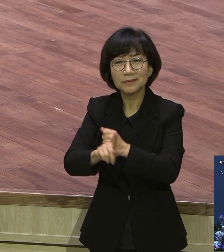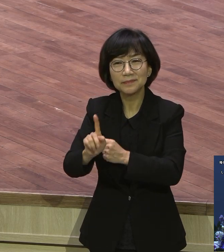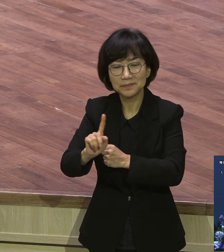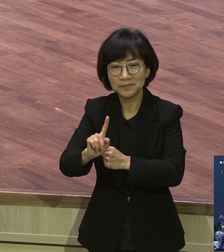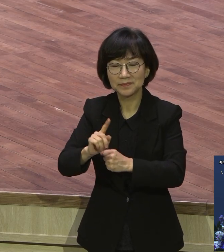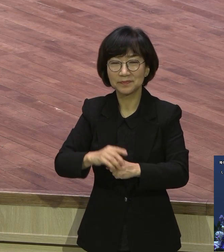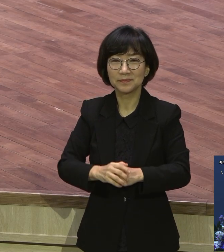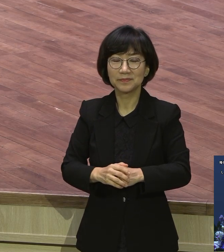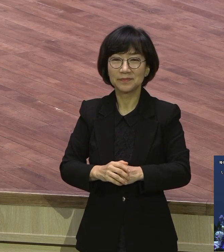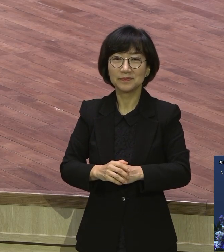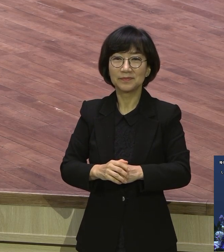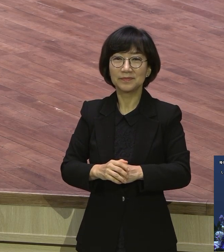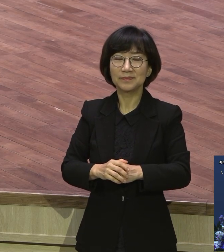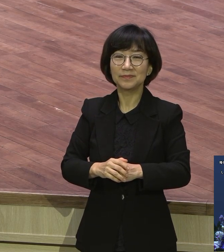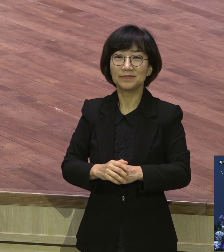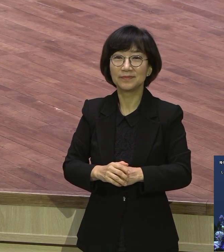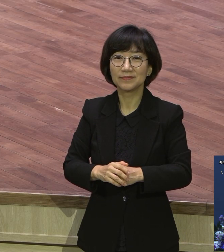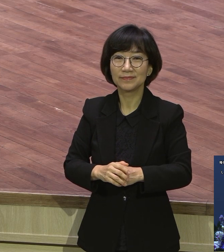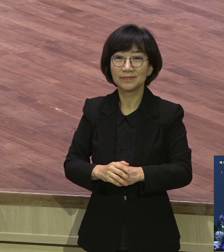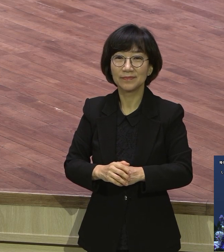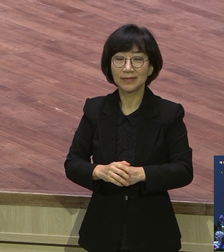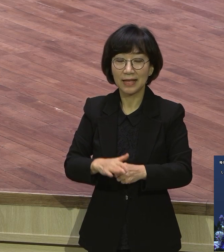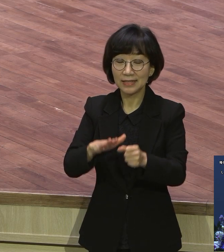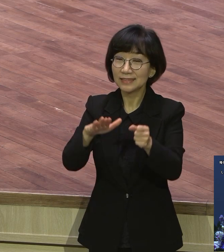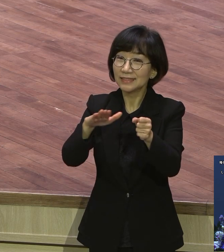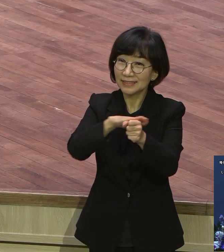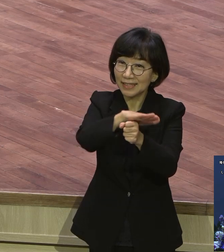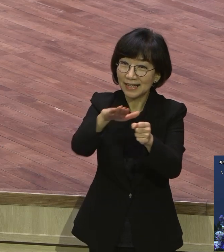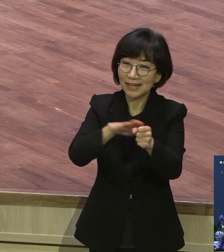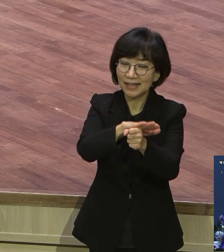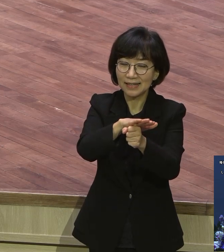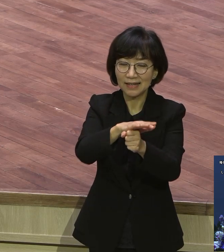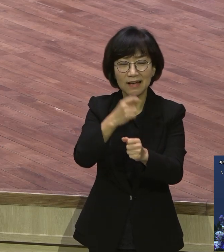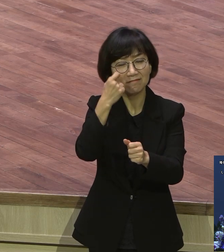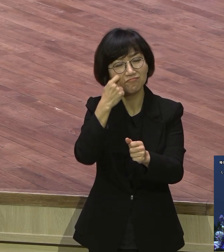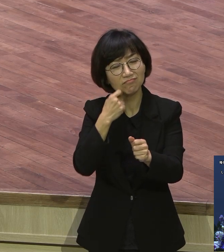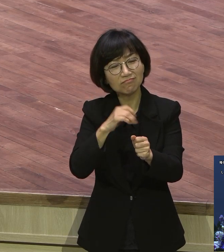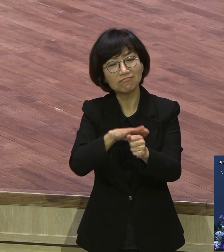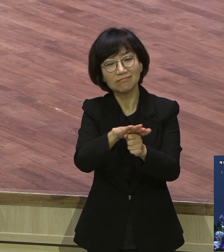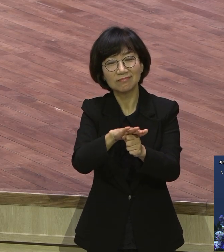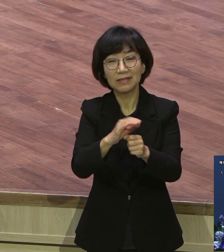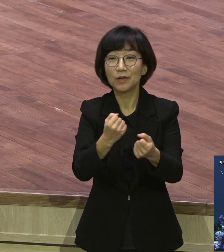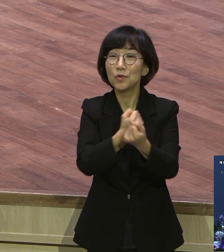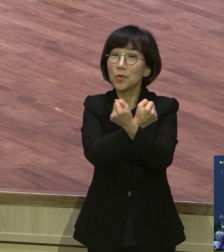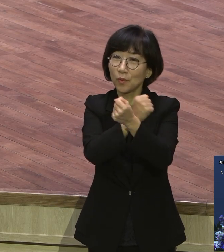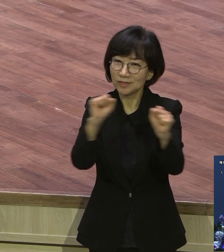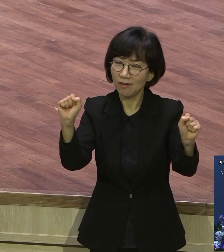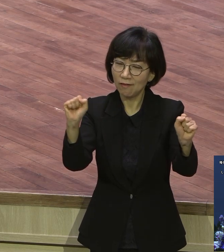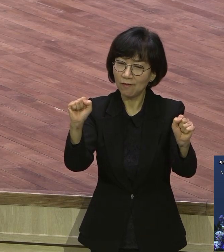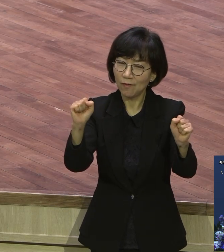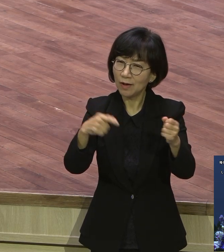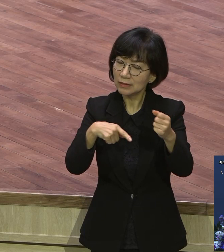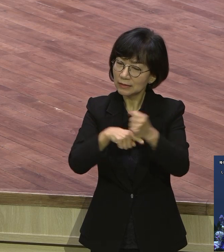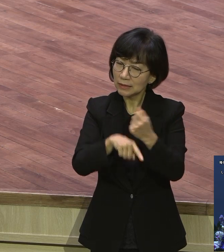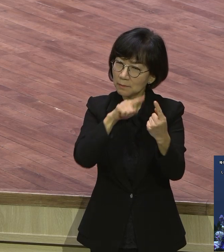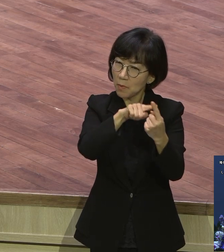엘레오스의 말은요 사랑, 동정, 용서라고 하는 그런